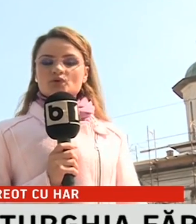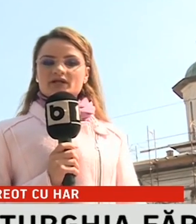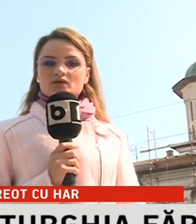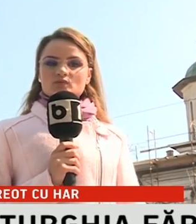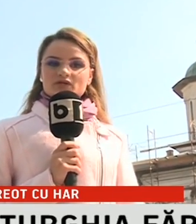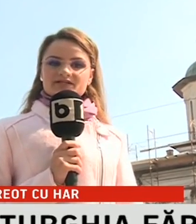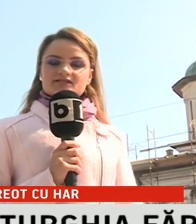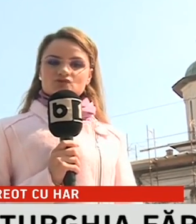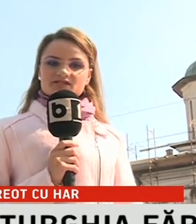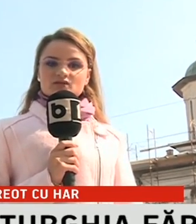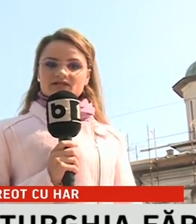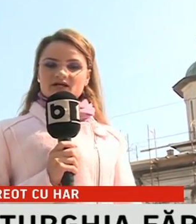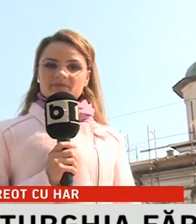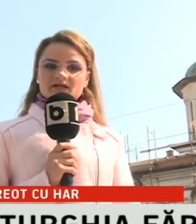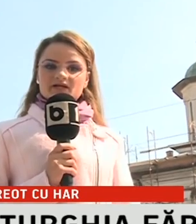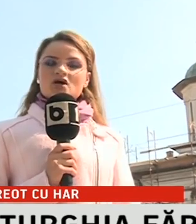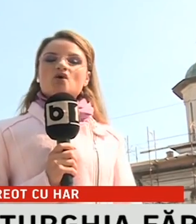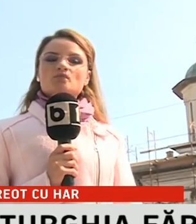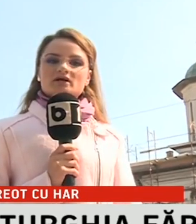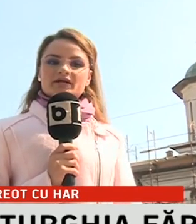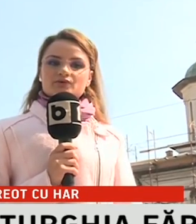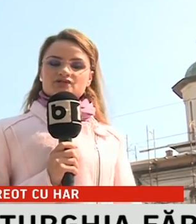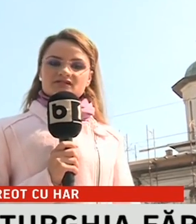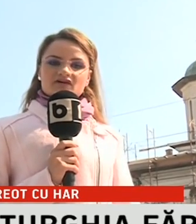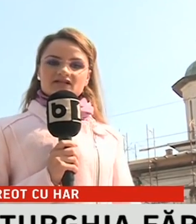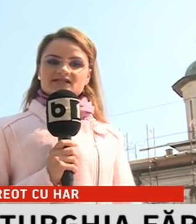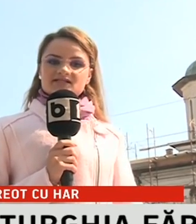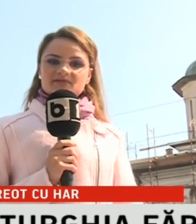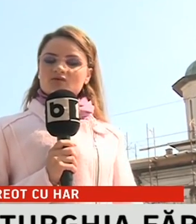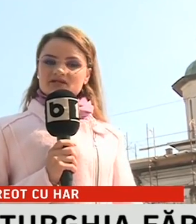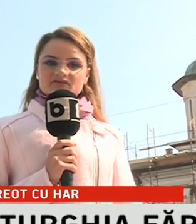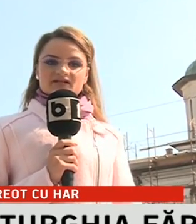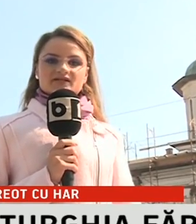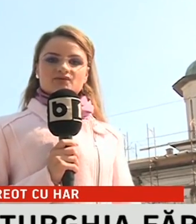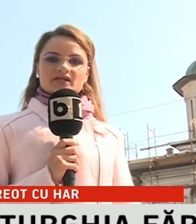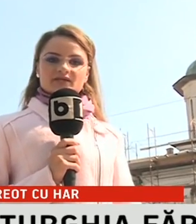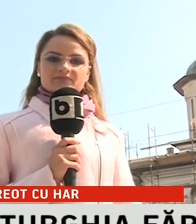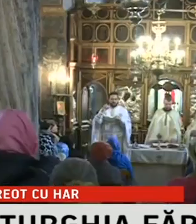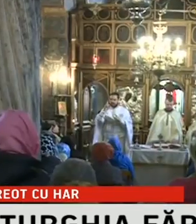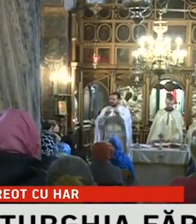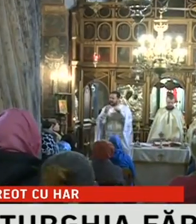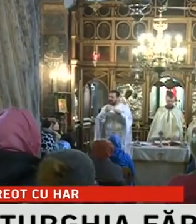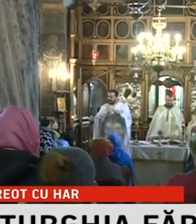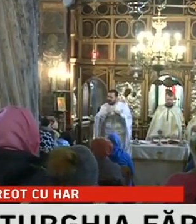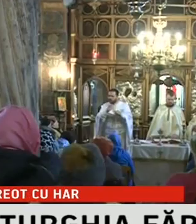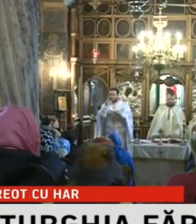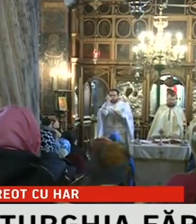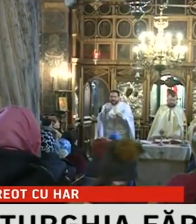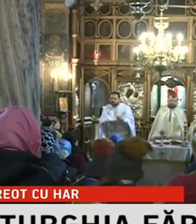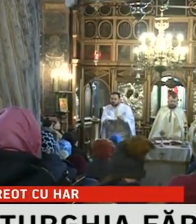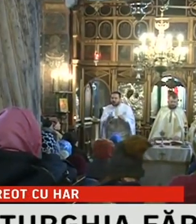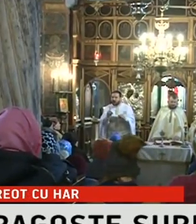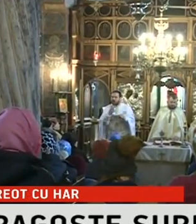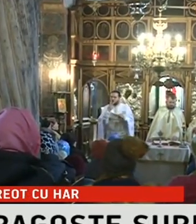și bucuriile comunității surzilor din capitală, omul care a reușit să facă din semne o adevărată liturghie. Zeci de enoriași se